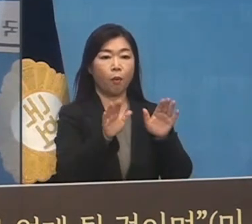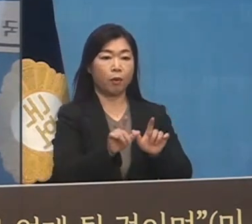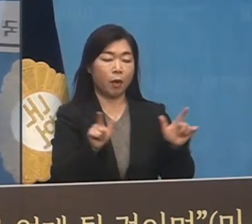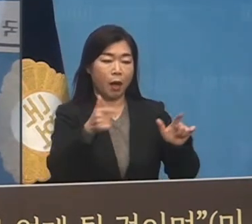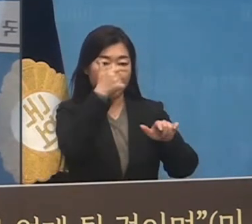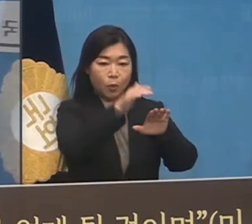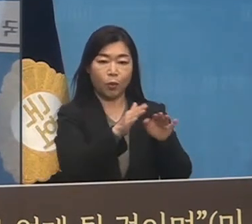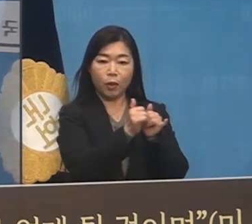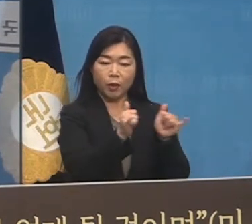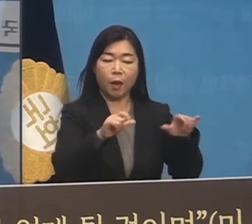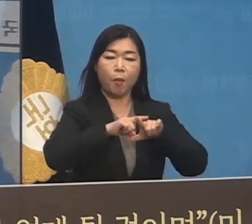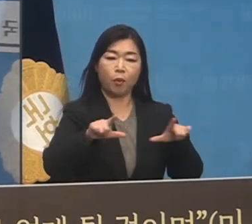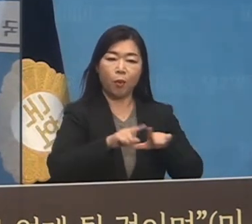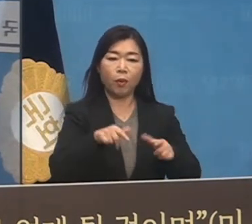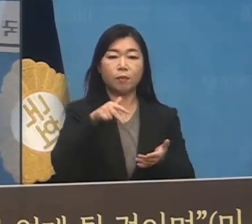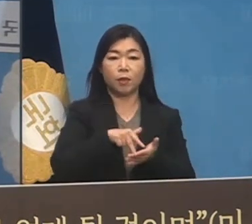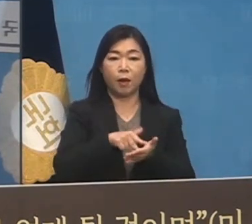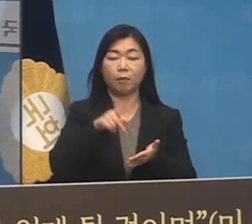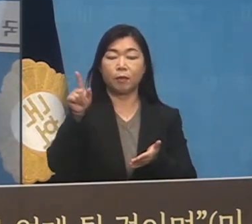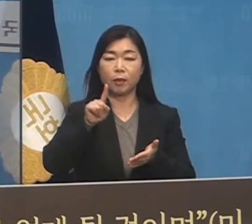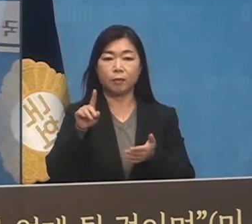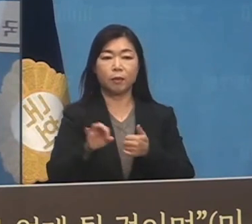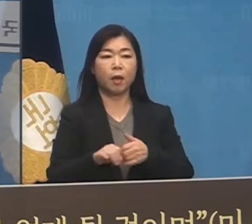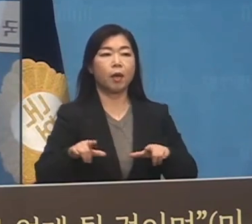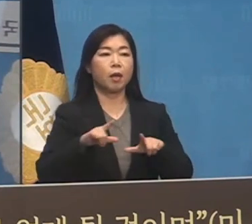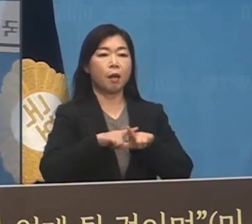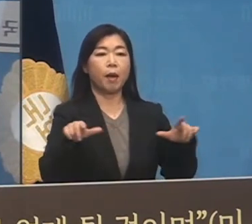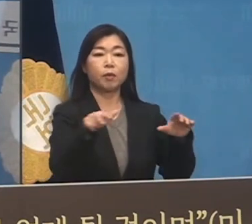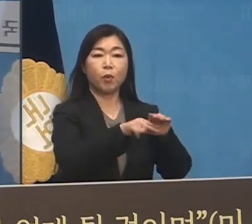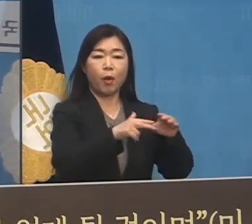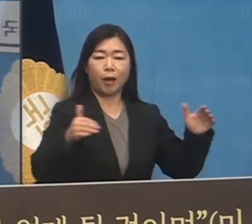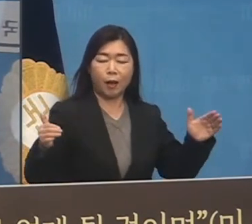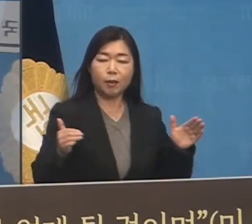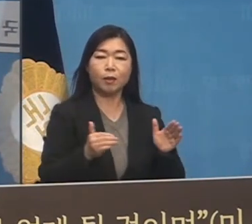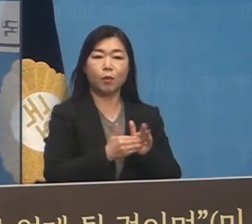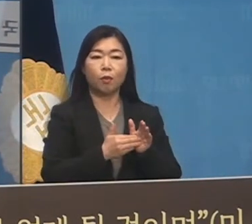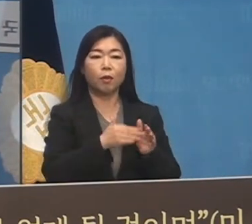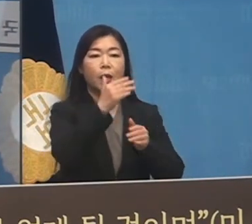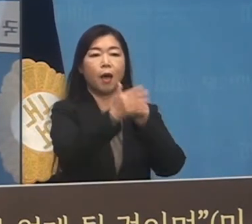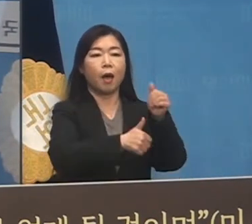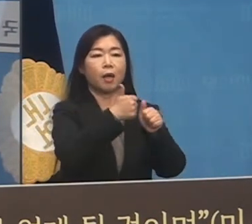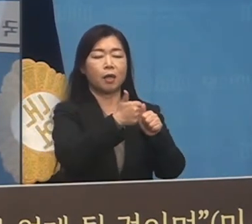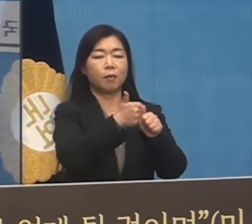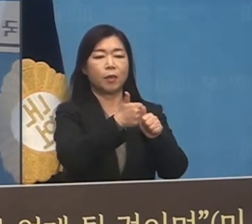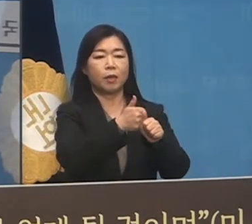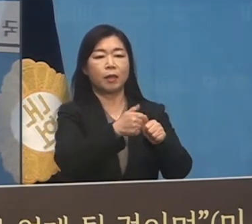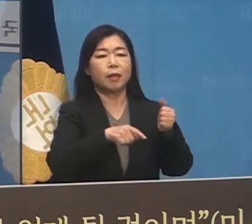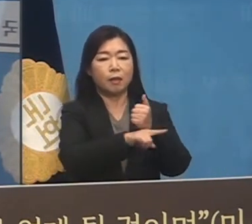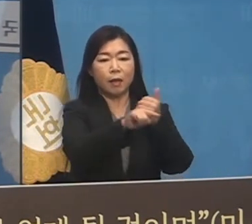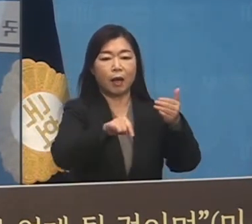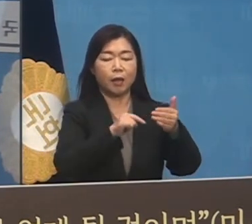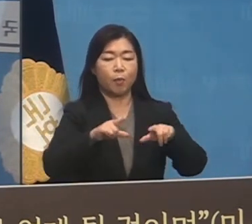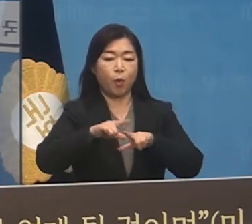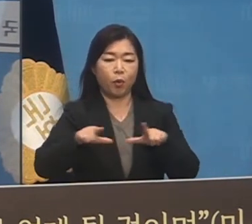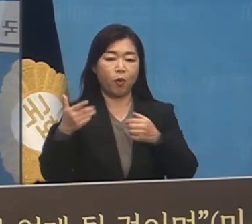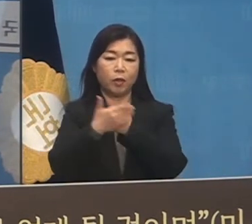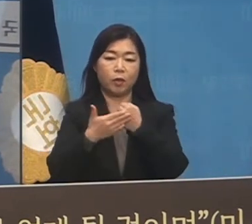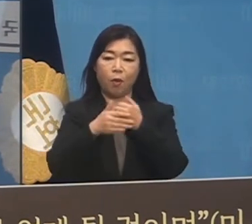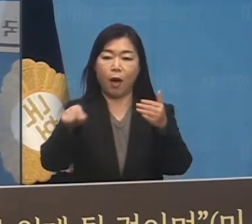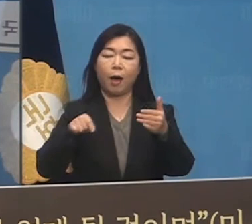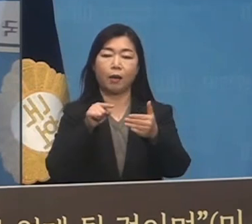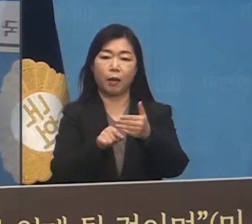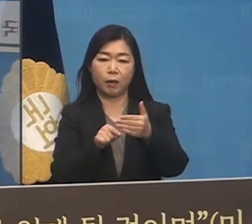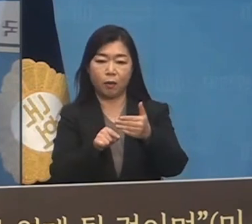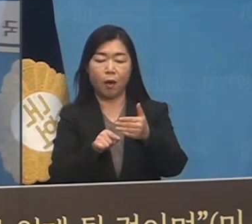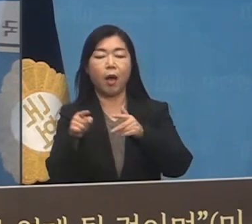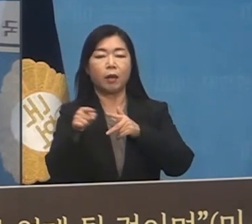오늘날 기독교인의 보편적 입장은 일반 종교까지도 하나님의 섭리 곧 일반 은총의